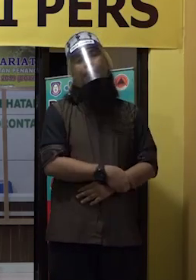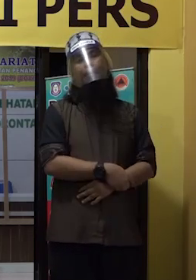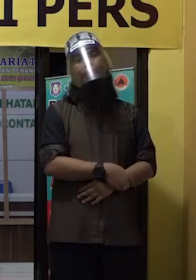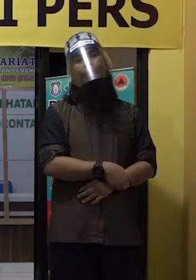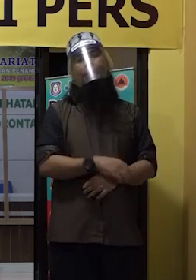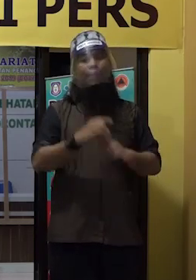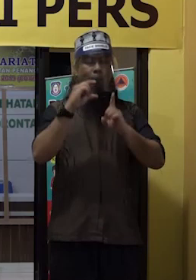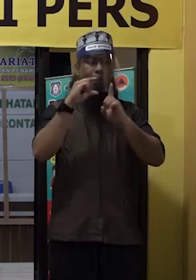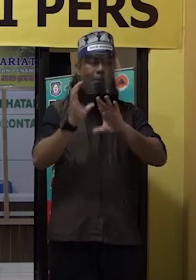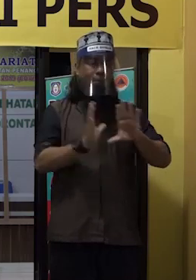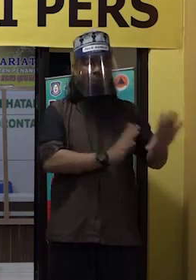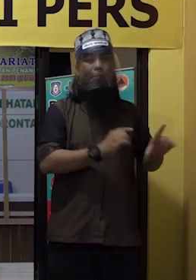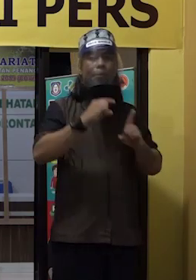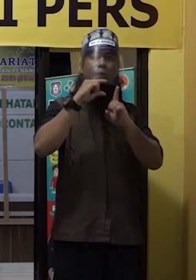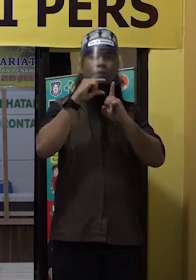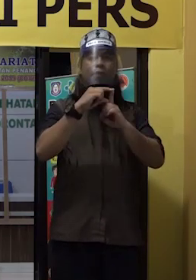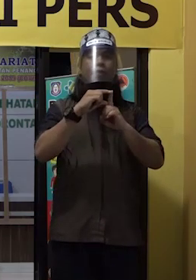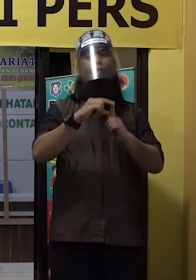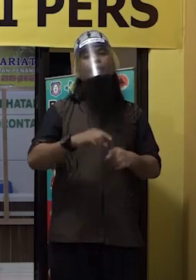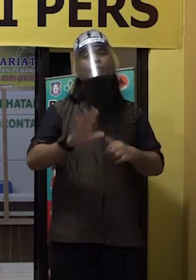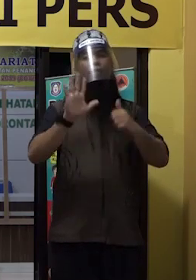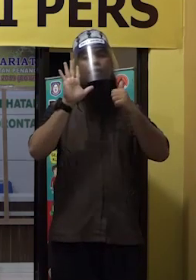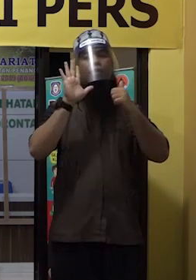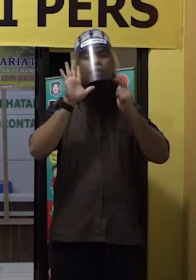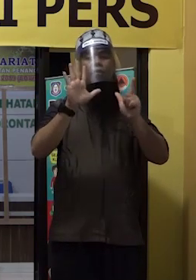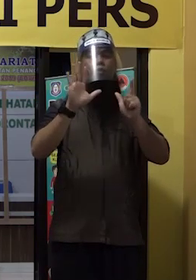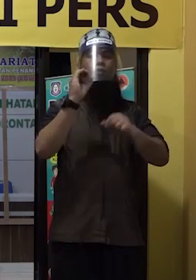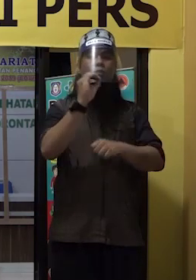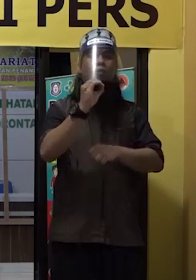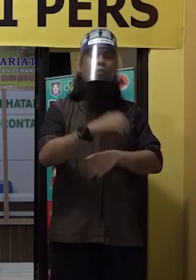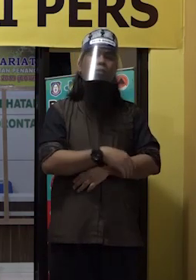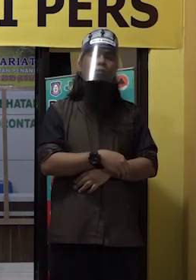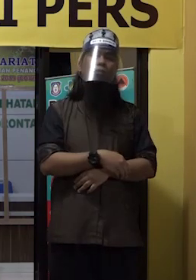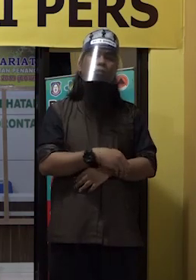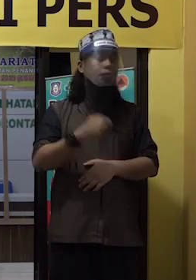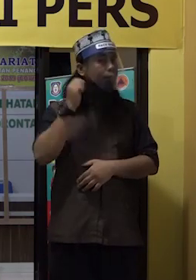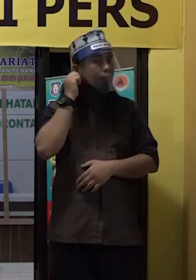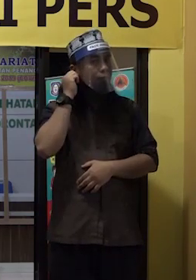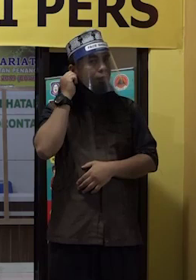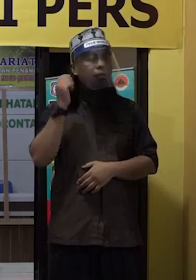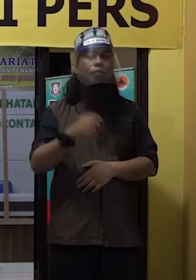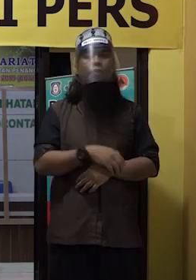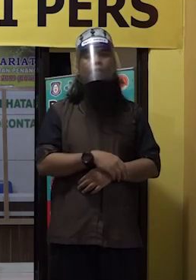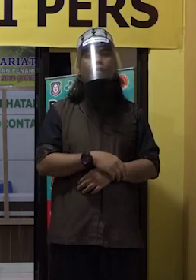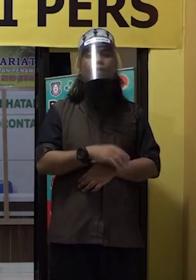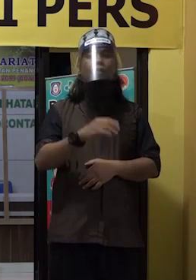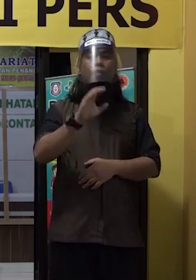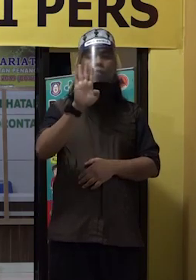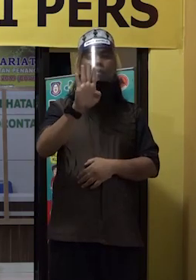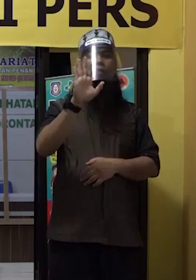sembuh berikutnya adalah pasien 70 atau HB, perempuan 49